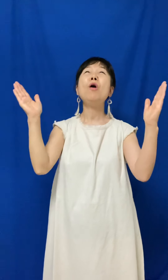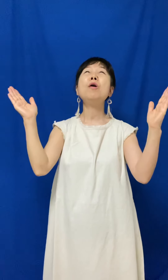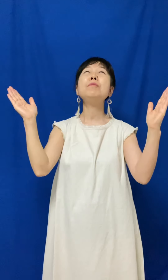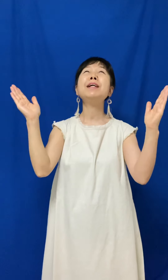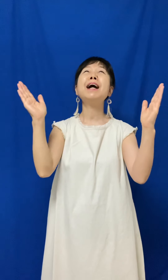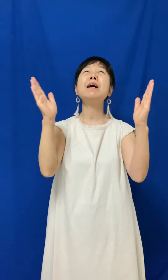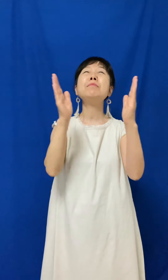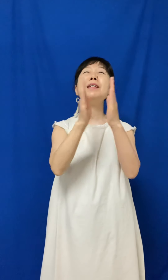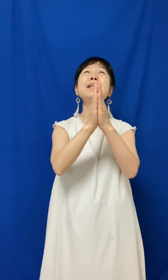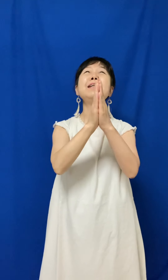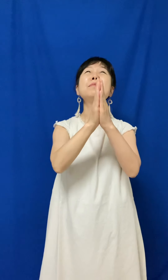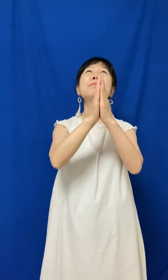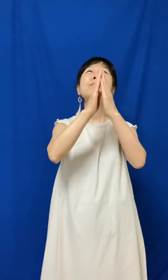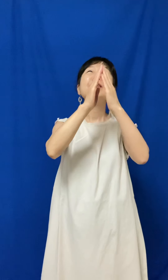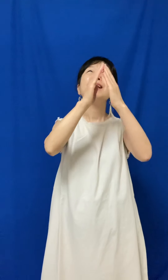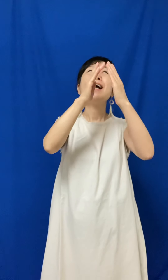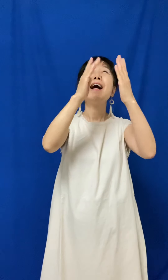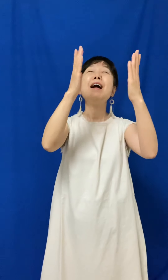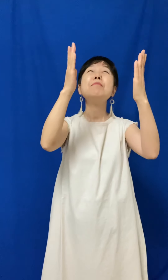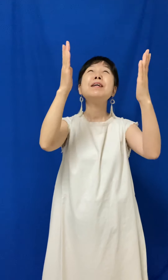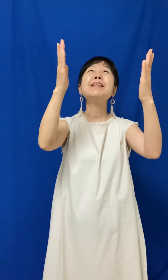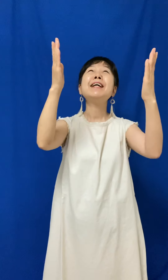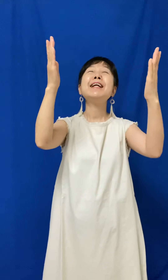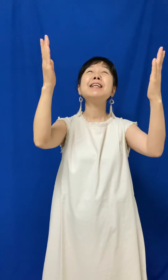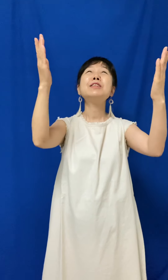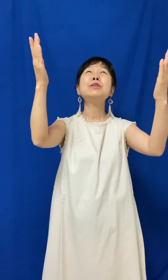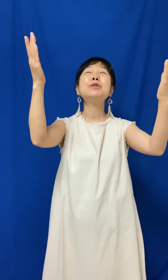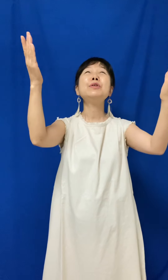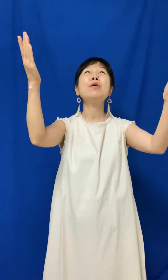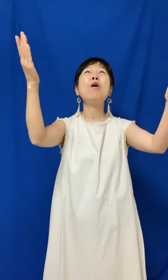ミカミ、アマテラスオホ